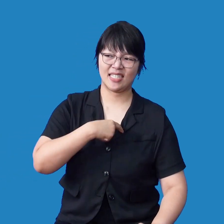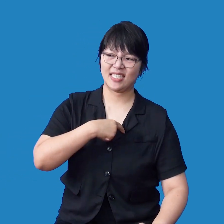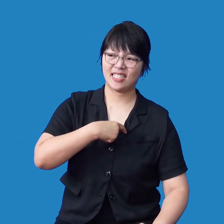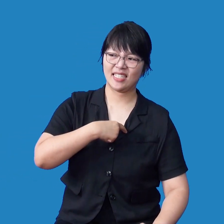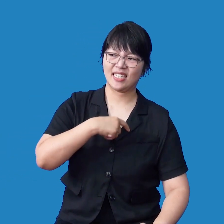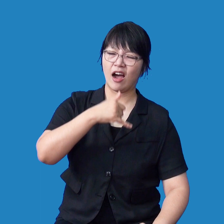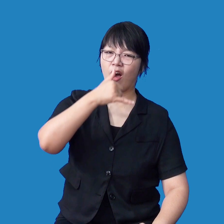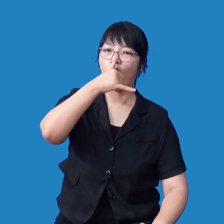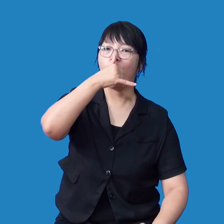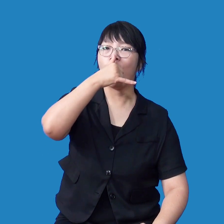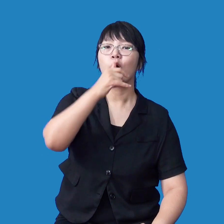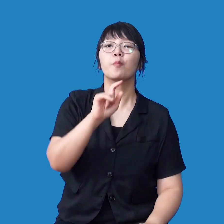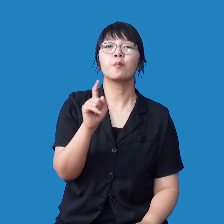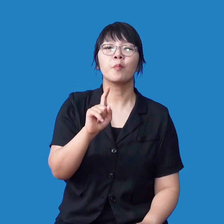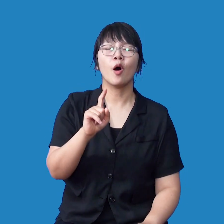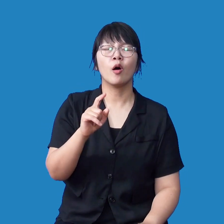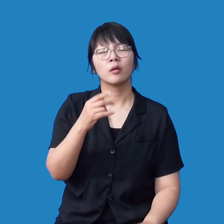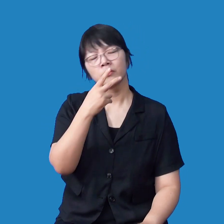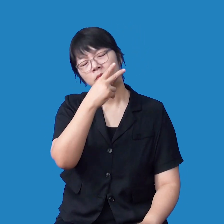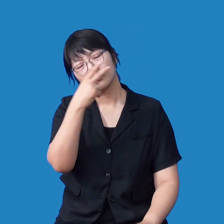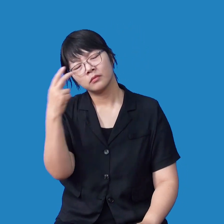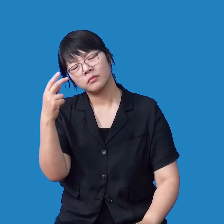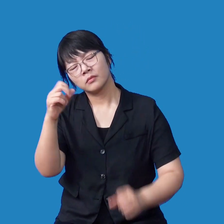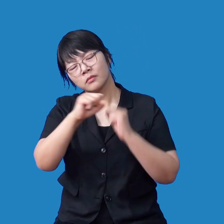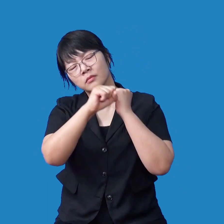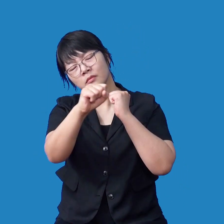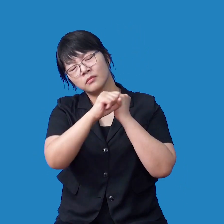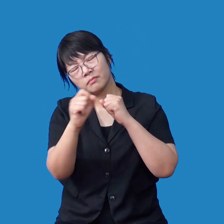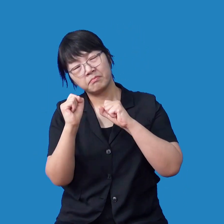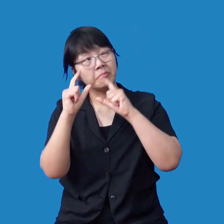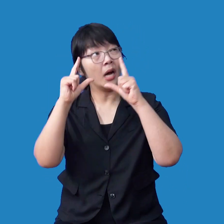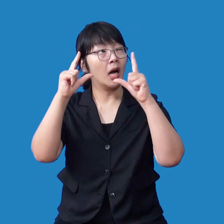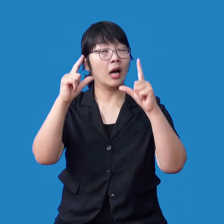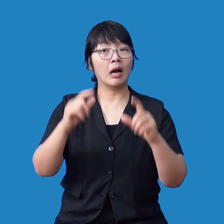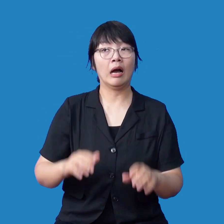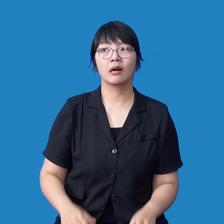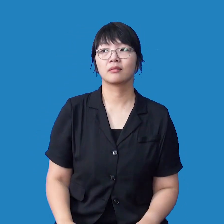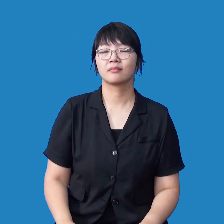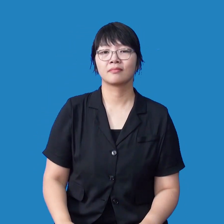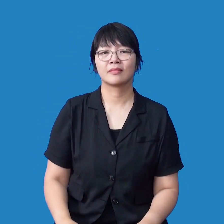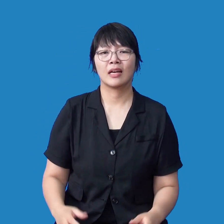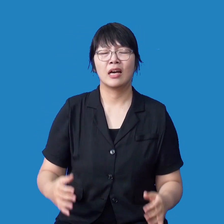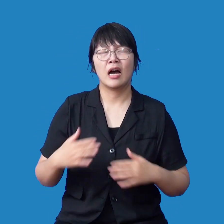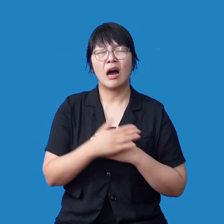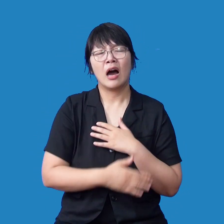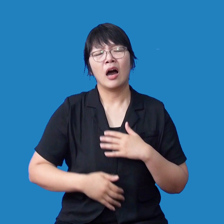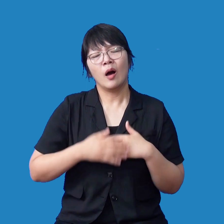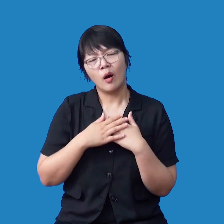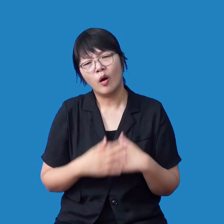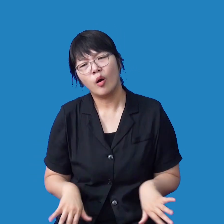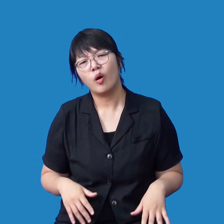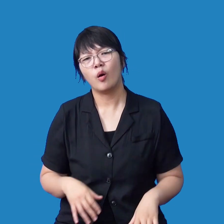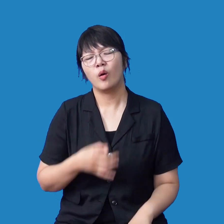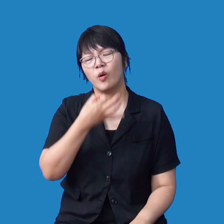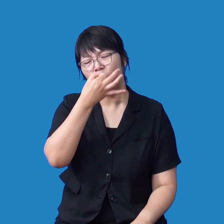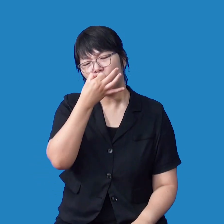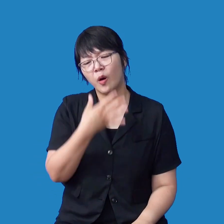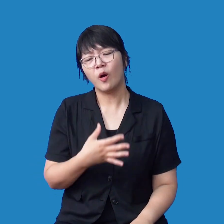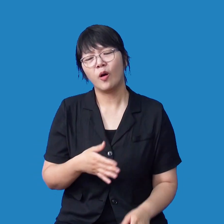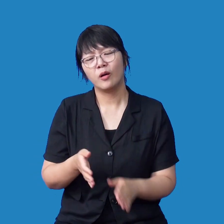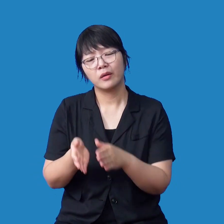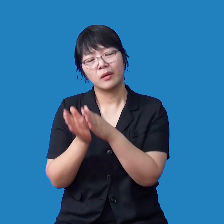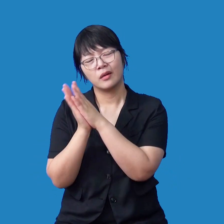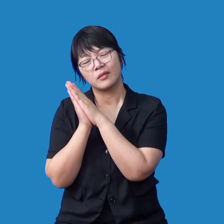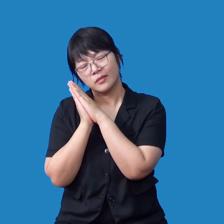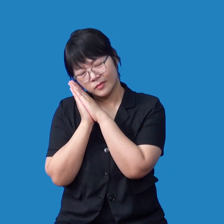있다면 그것은 기상 나팔 소리일 것입니다. 고된 훈련으로 하루를 보내고 단잠에